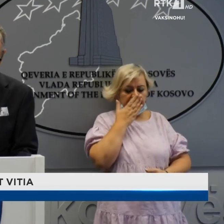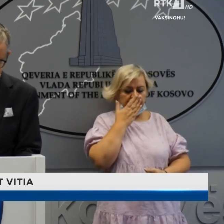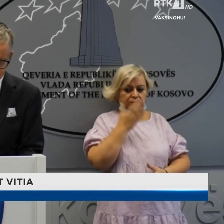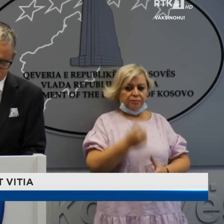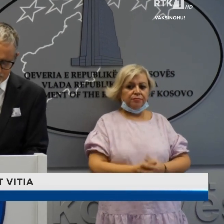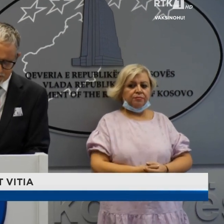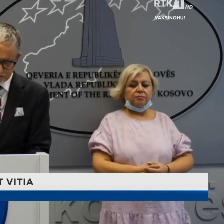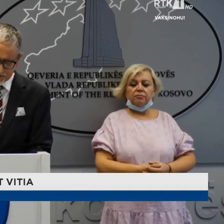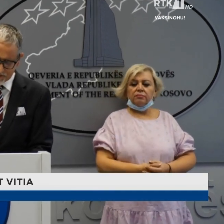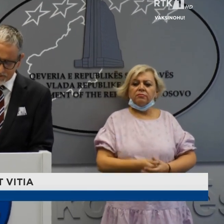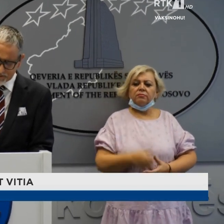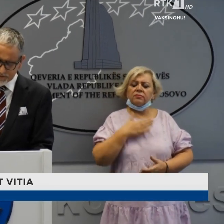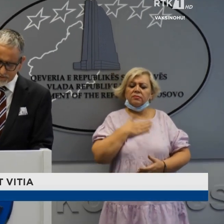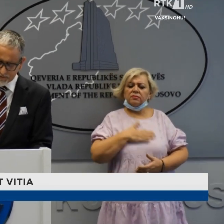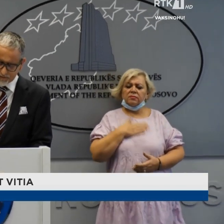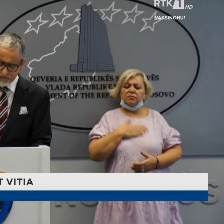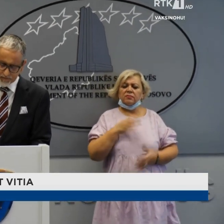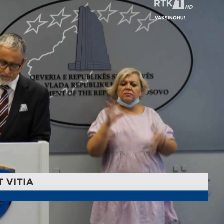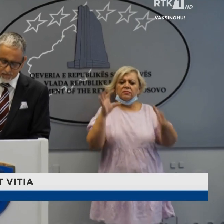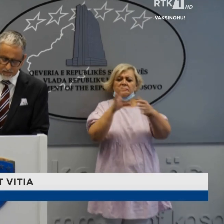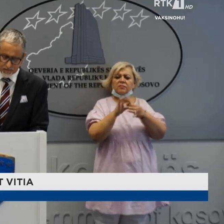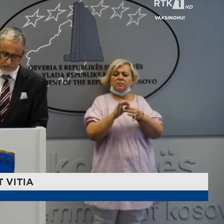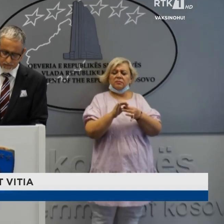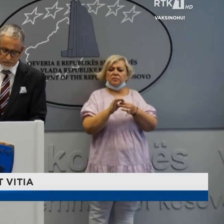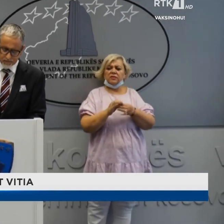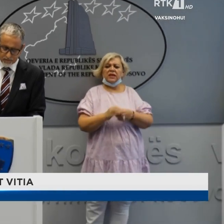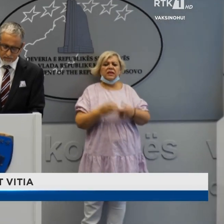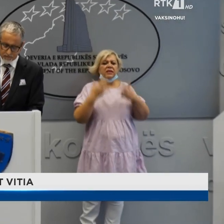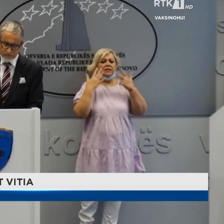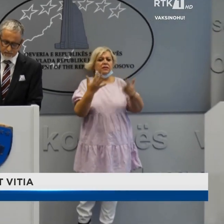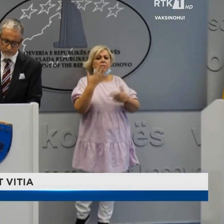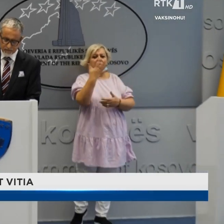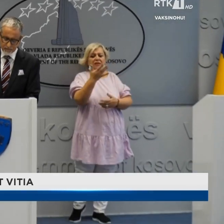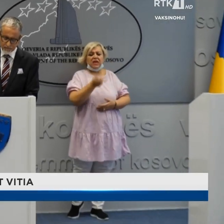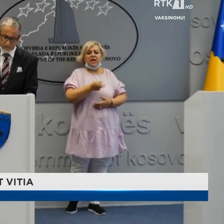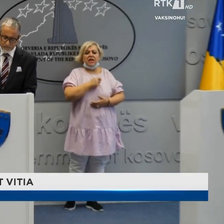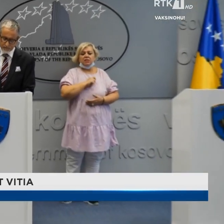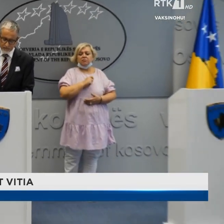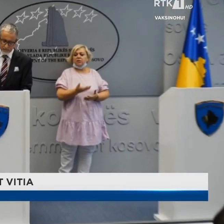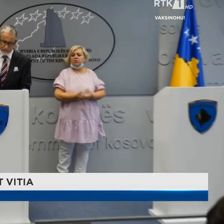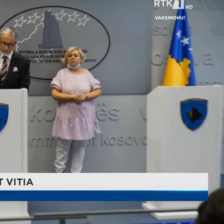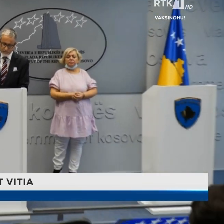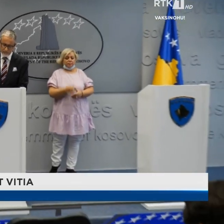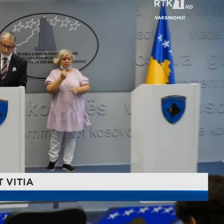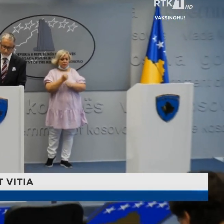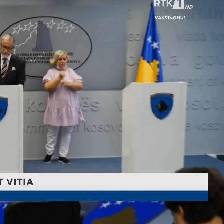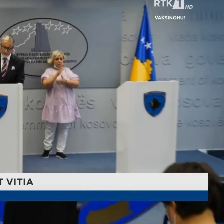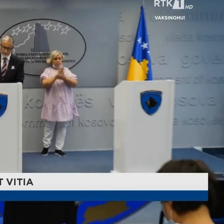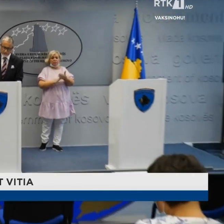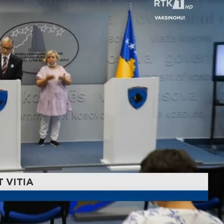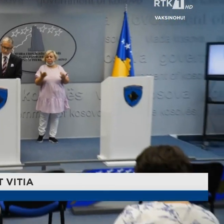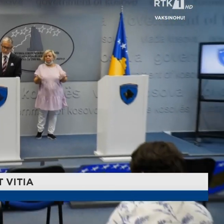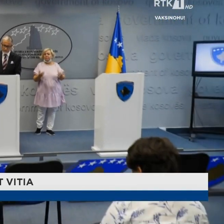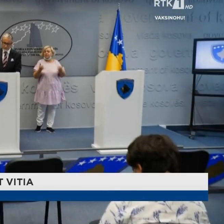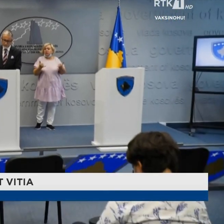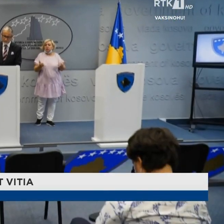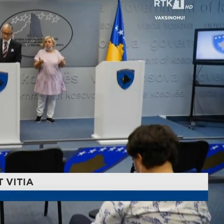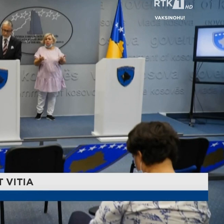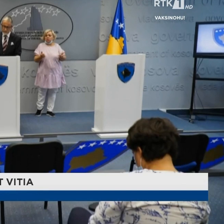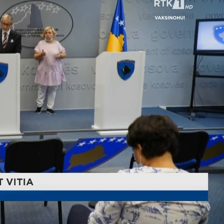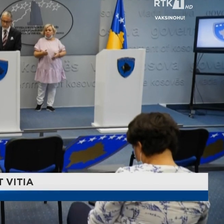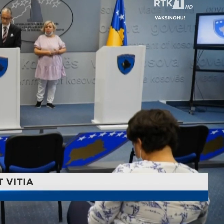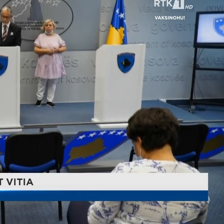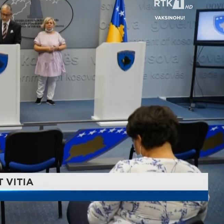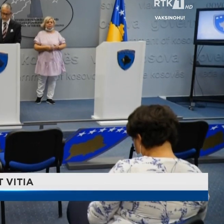Atëherë zoti Vitia, desha të ndërlidhem tek 85 inspektorët që tashmë kanë filluar punën. Pse kanë filluar punën ata sot kur dihet